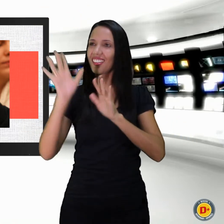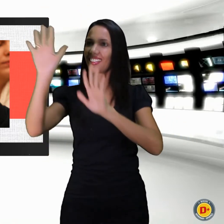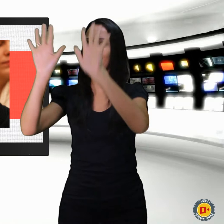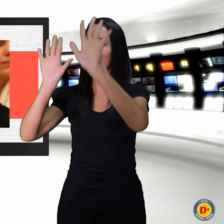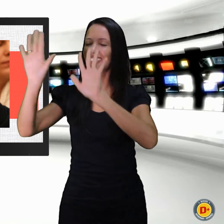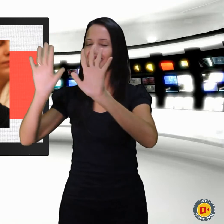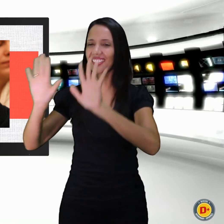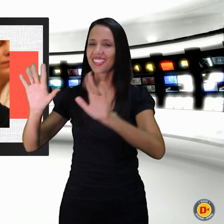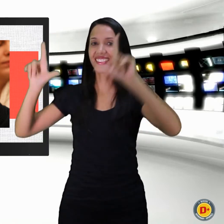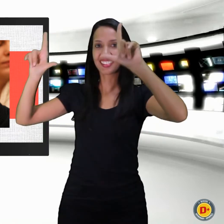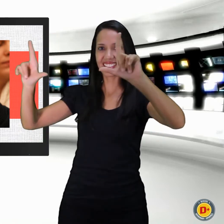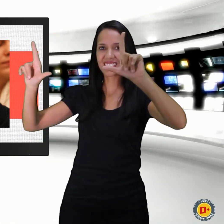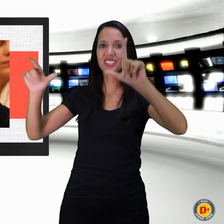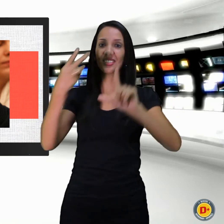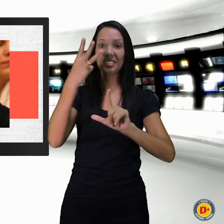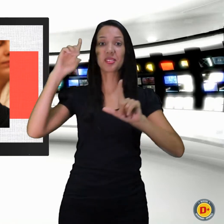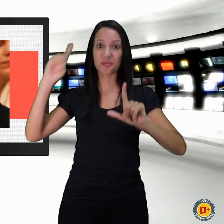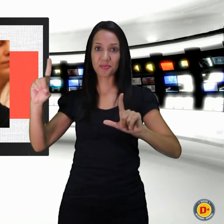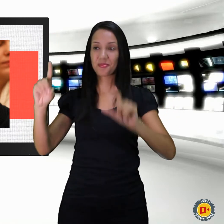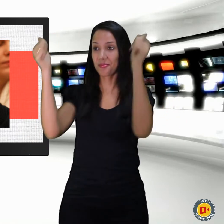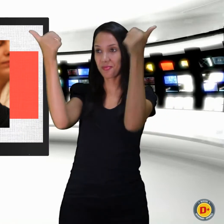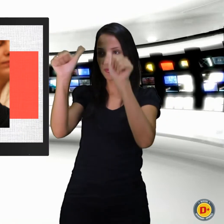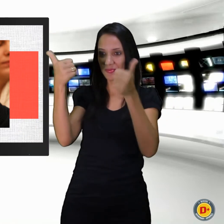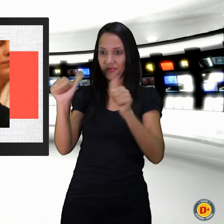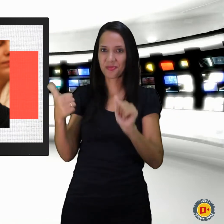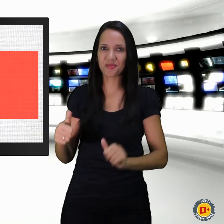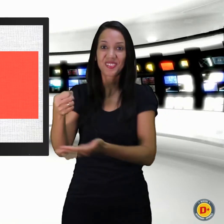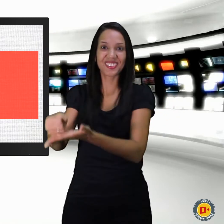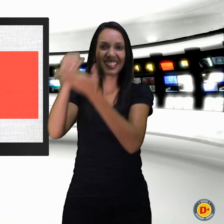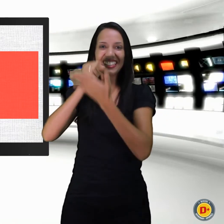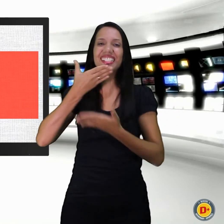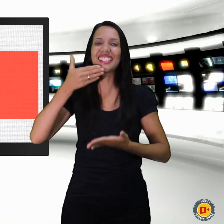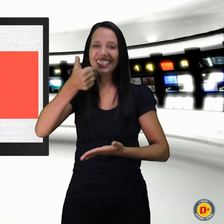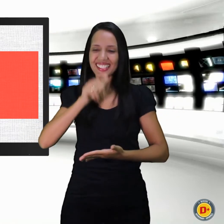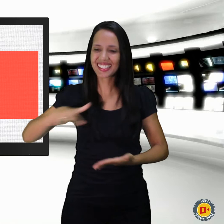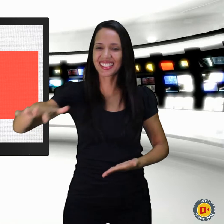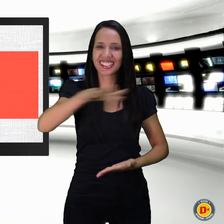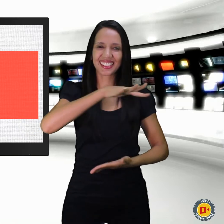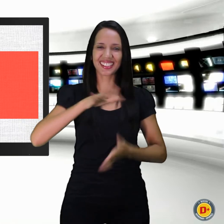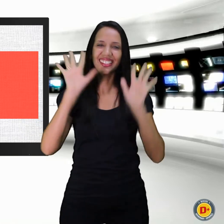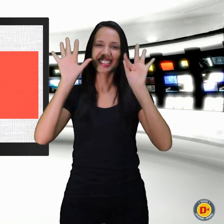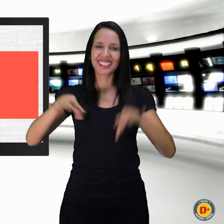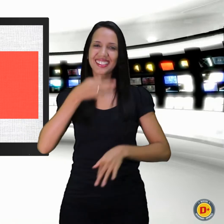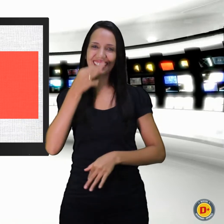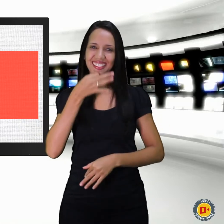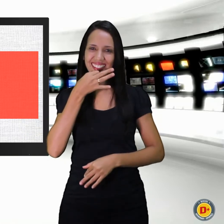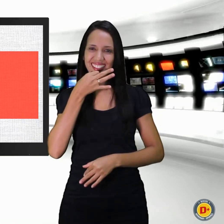Como quadros em 3D e esculturas o que possibilitou o melhor alimentação finaliza para